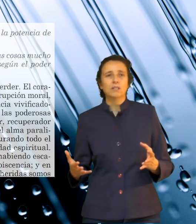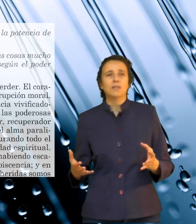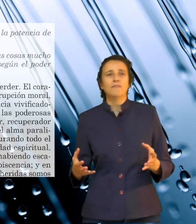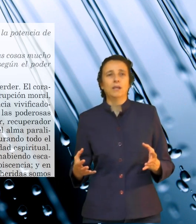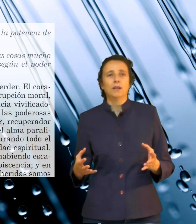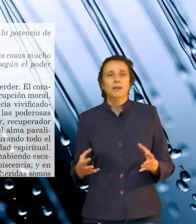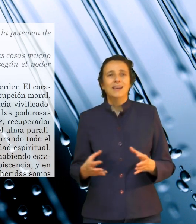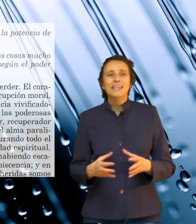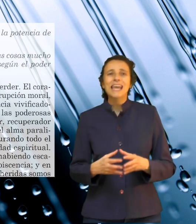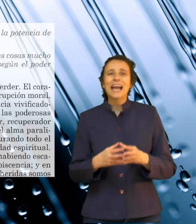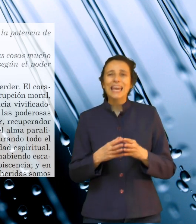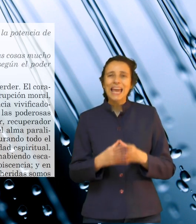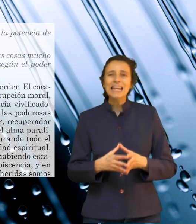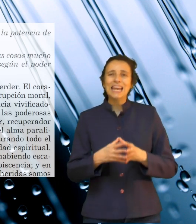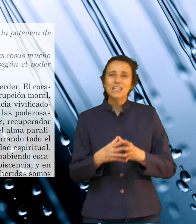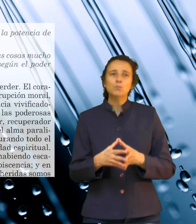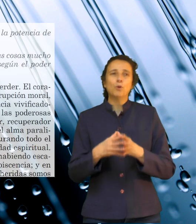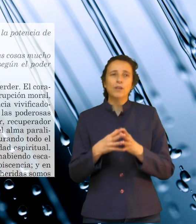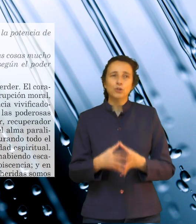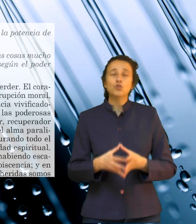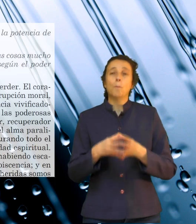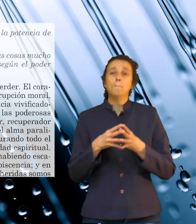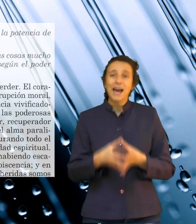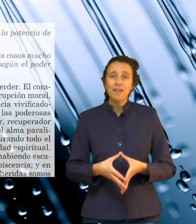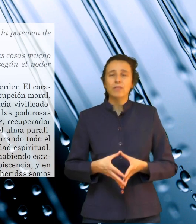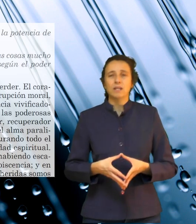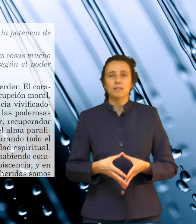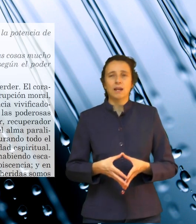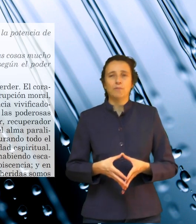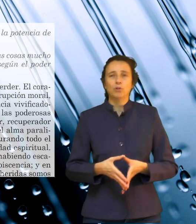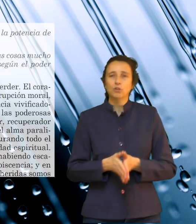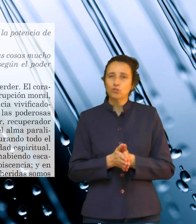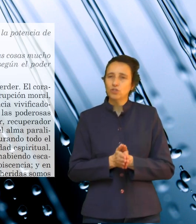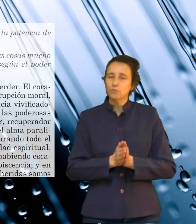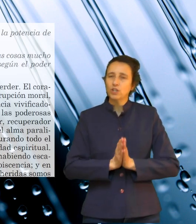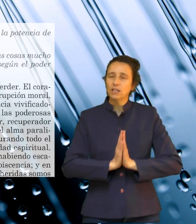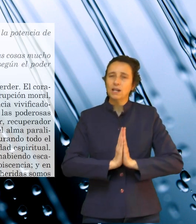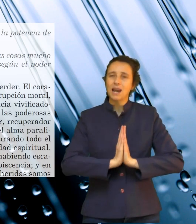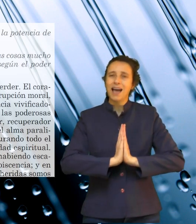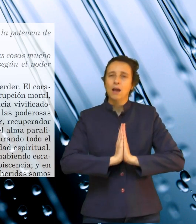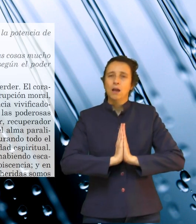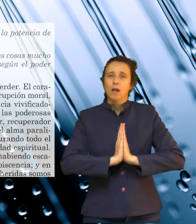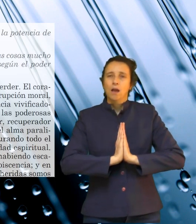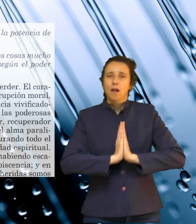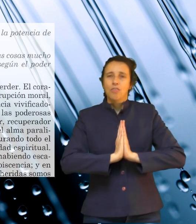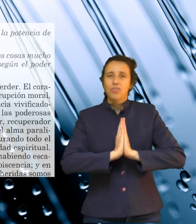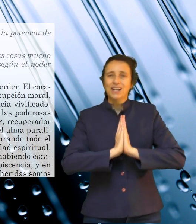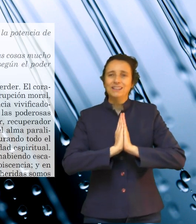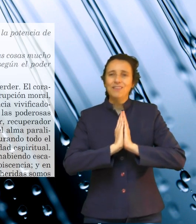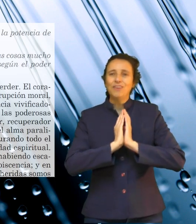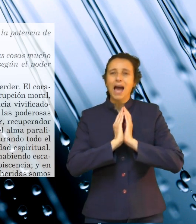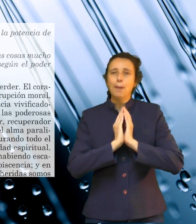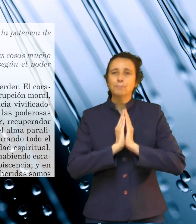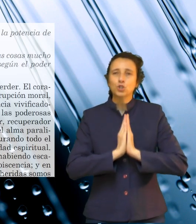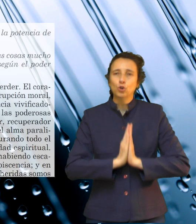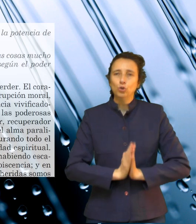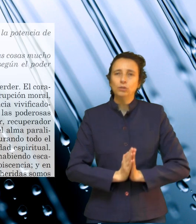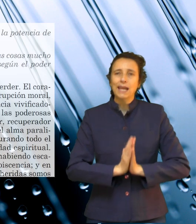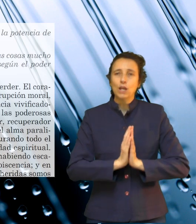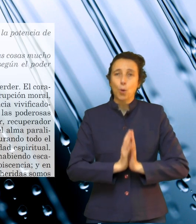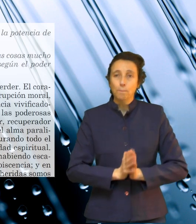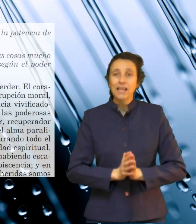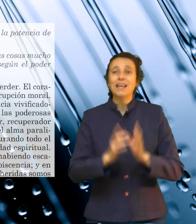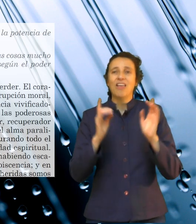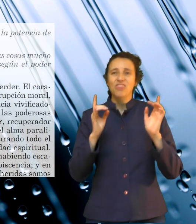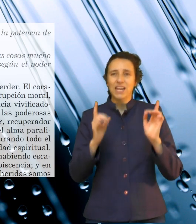posesión de lo que está bien. Y aquel que es poderoso para hacer esta labor, y nosotros tenemos que tener la certeza